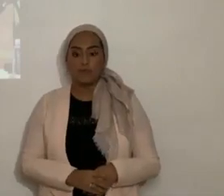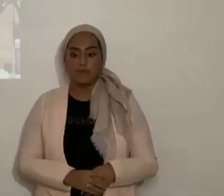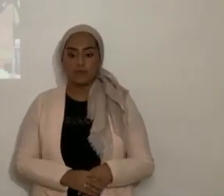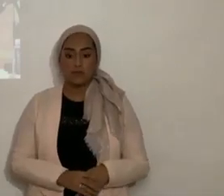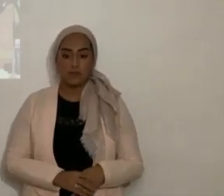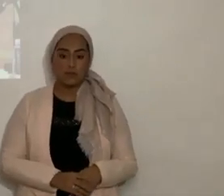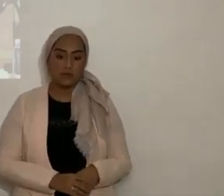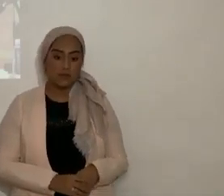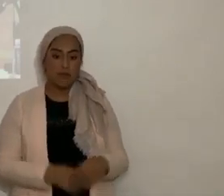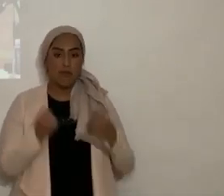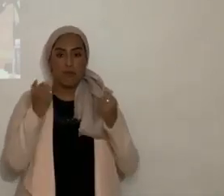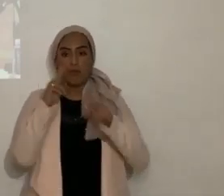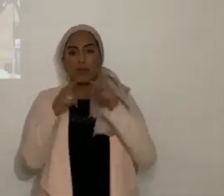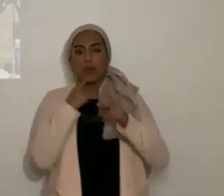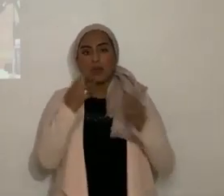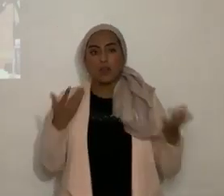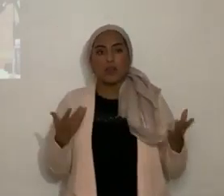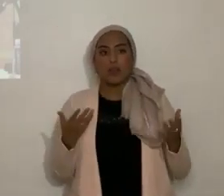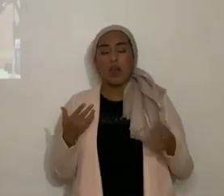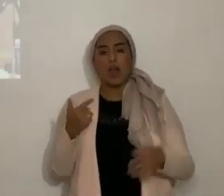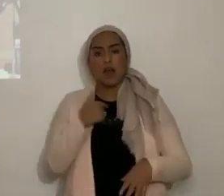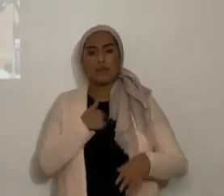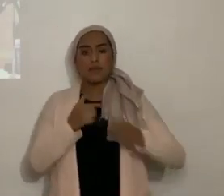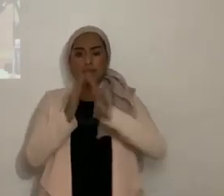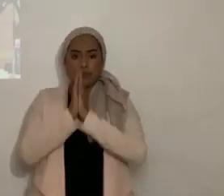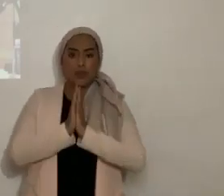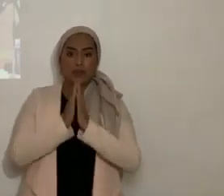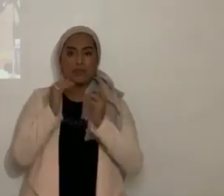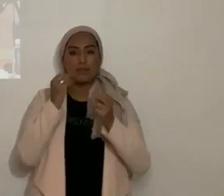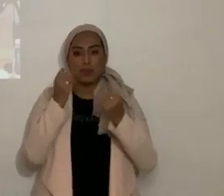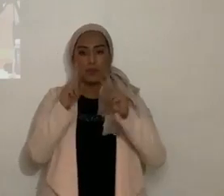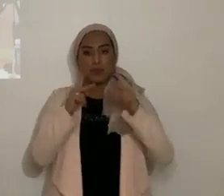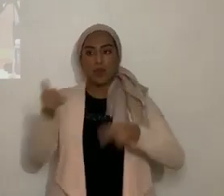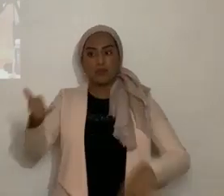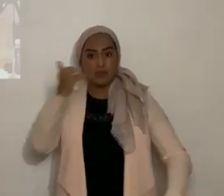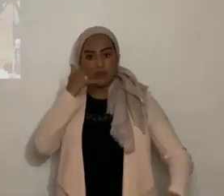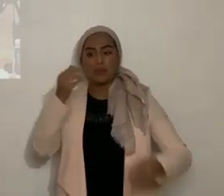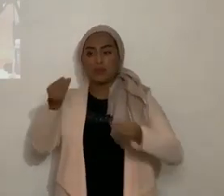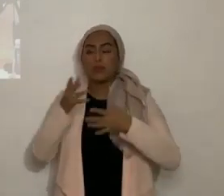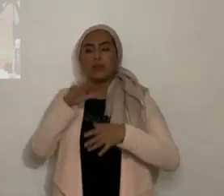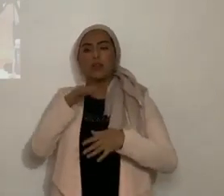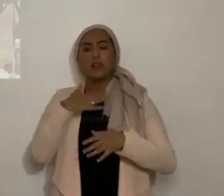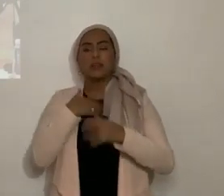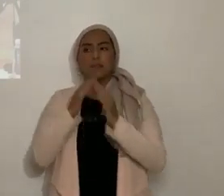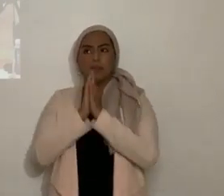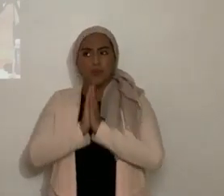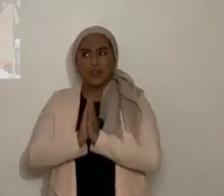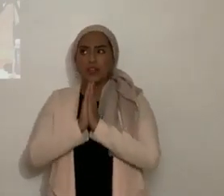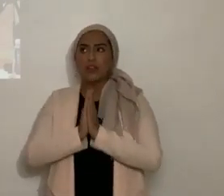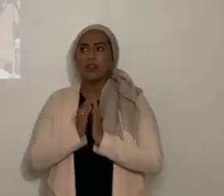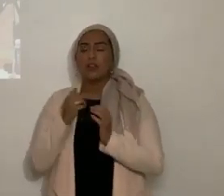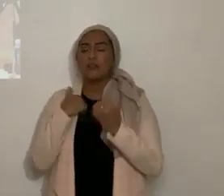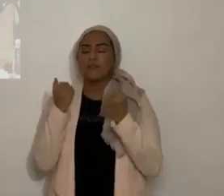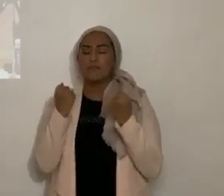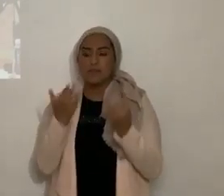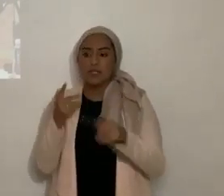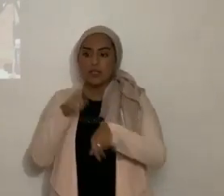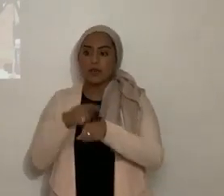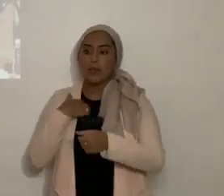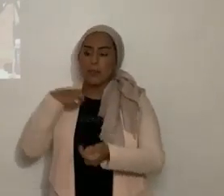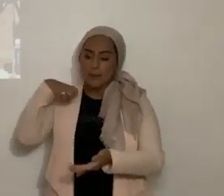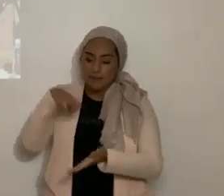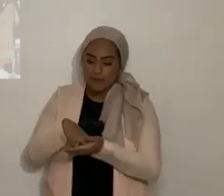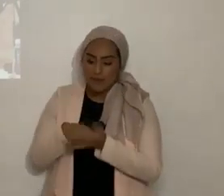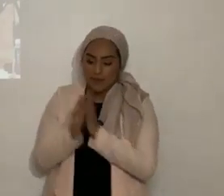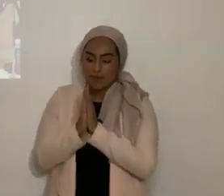Entonces, muchos dicen, es que yo estoy orando. Cuando hablan por teléfono, nos han dicho, es que yo estoy orando, y he orado, y me he postrado. ¿Pero